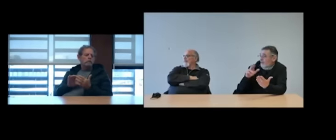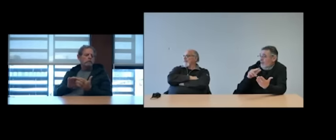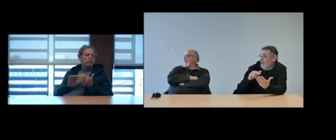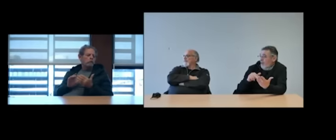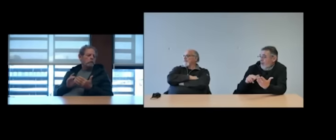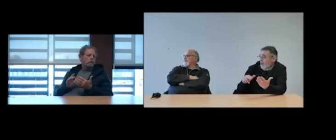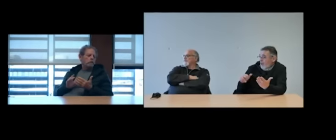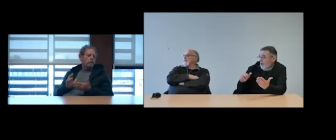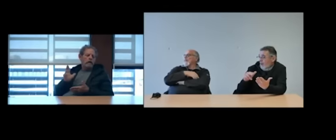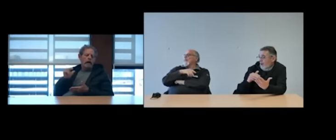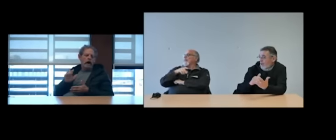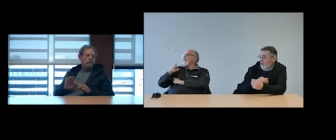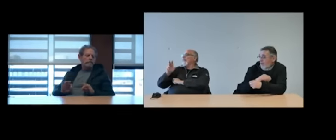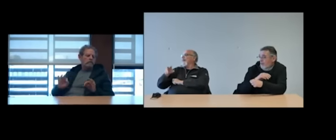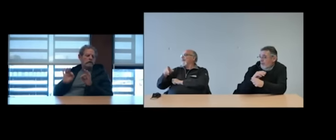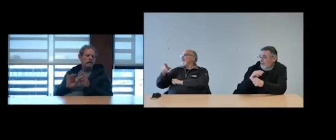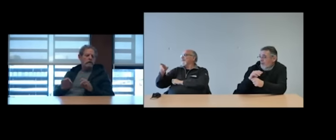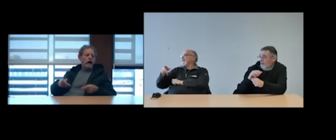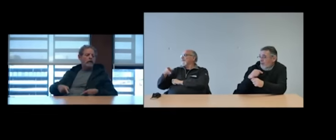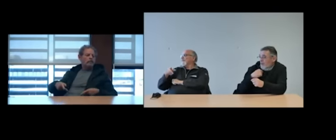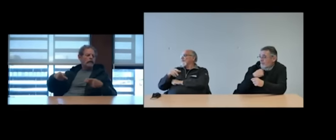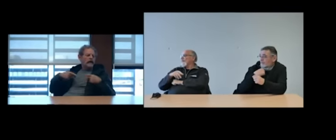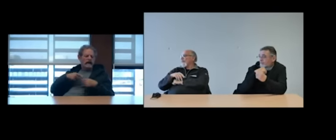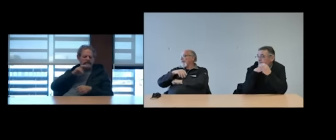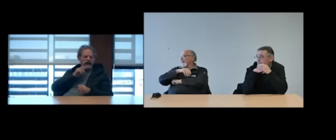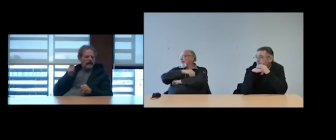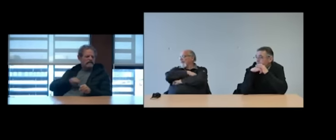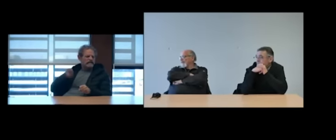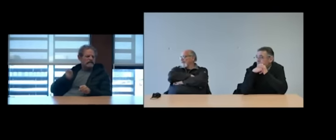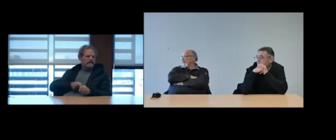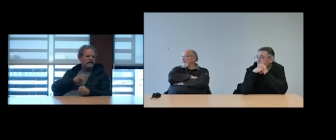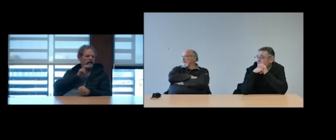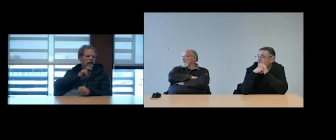Je demande à l'interprète de ne pas traduire.